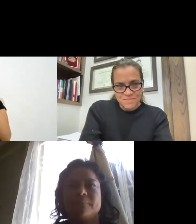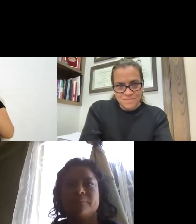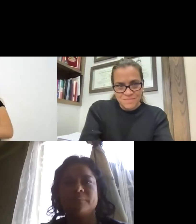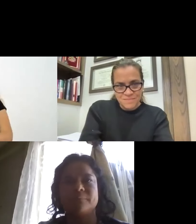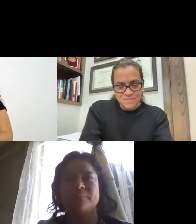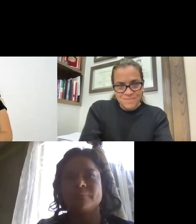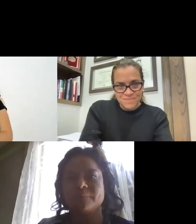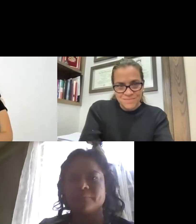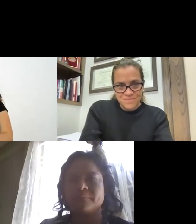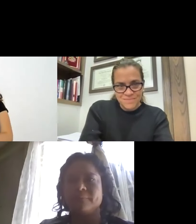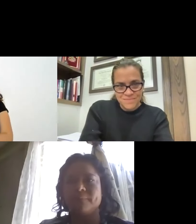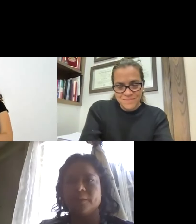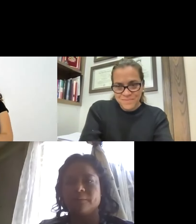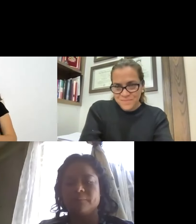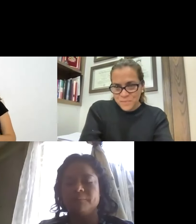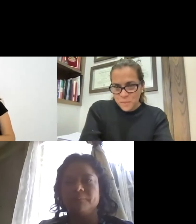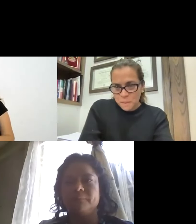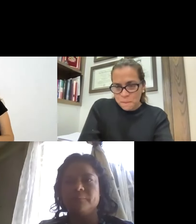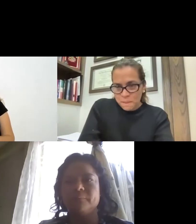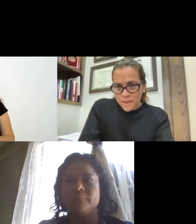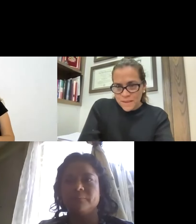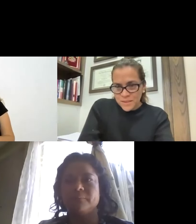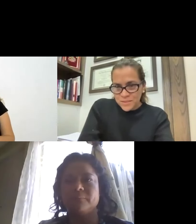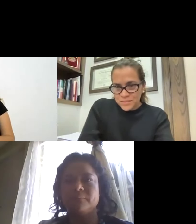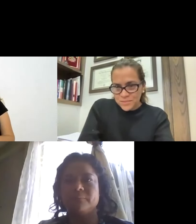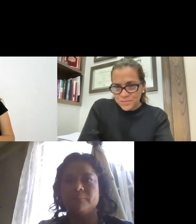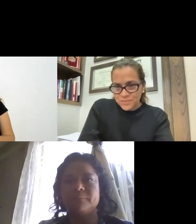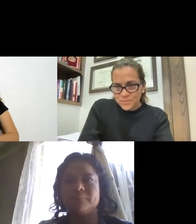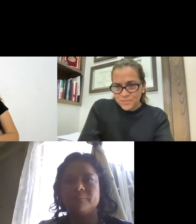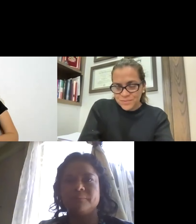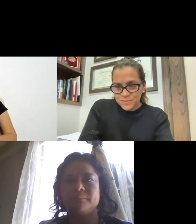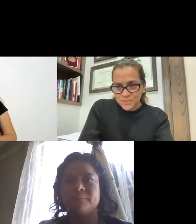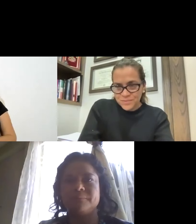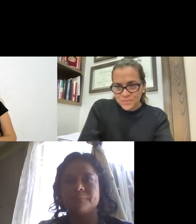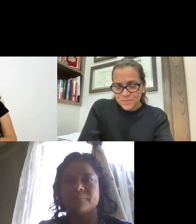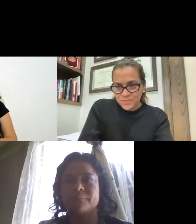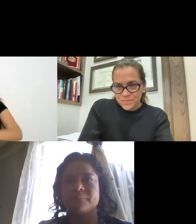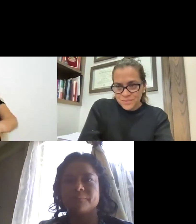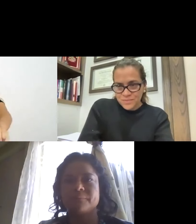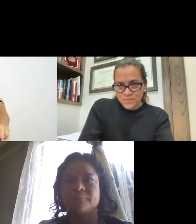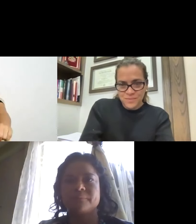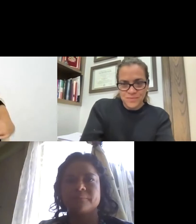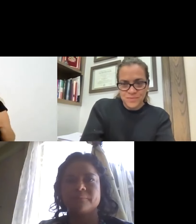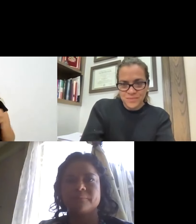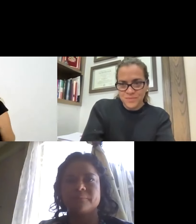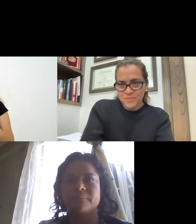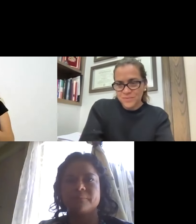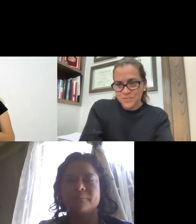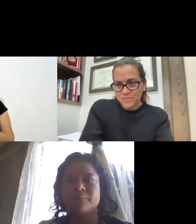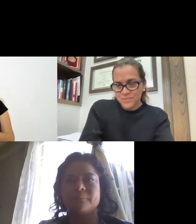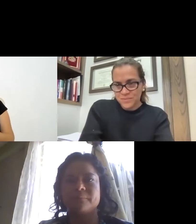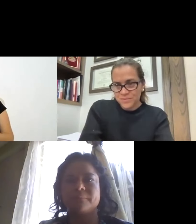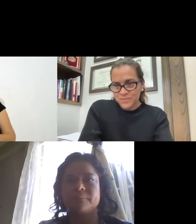sobre su trayectoria, porque bueno, si no aquí nos vamos a extender muchísimo para hablar de su experiencia y toda su